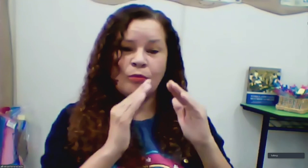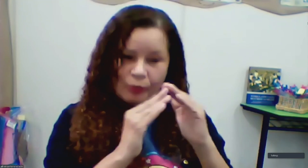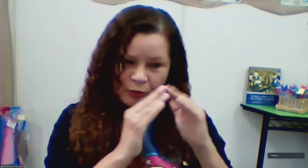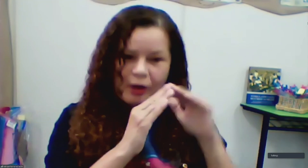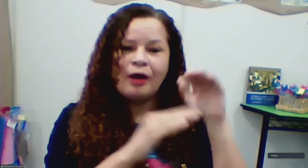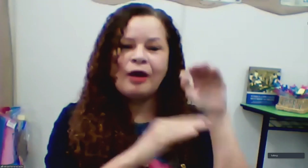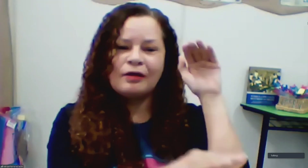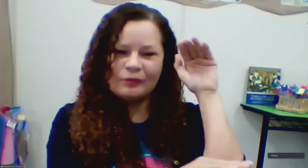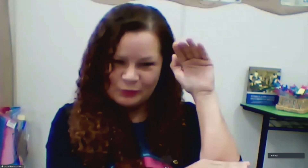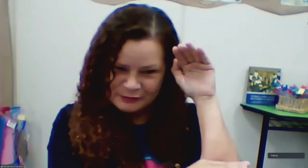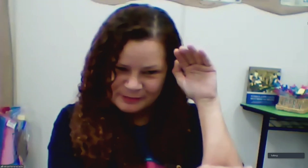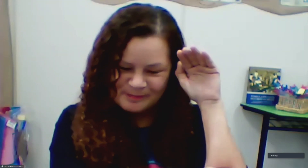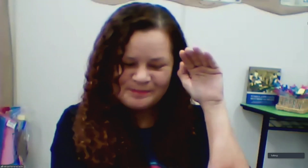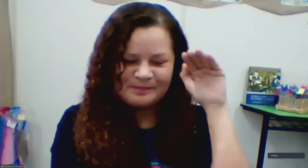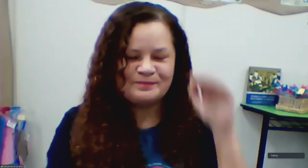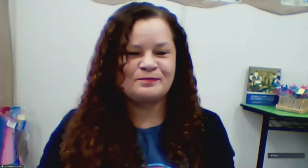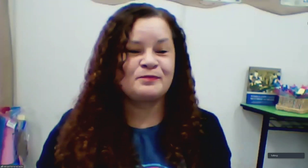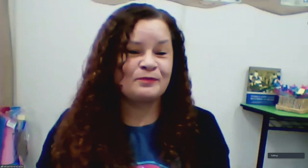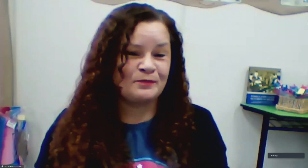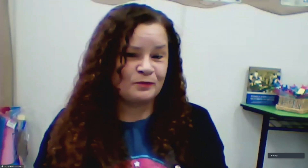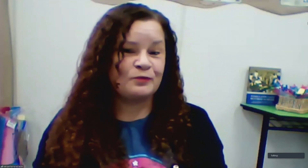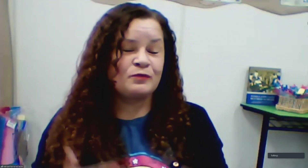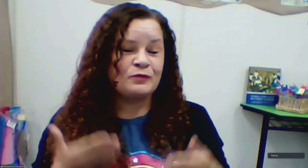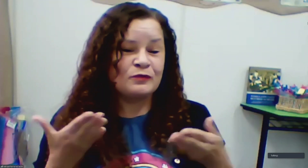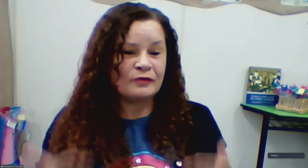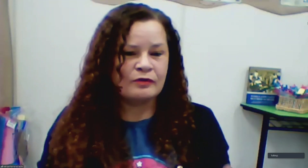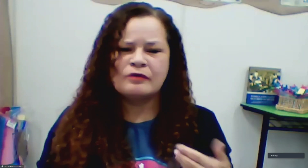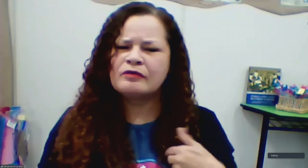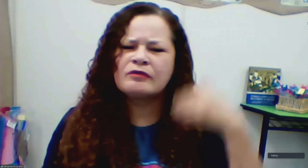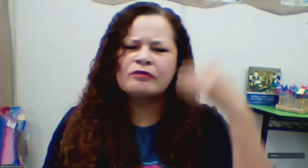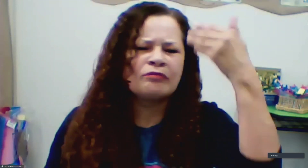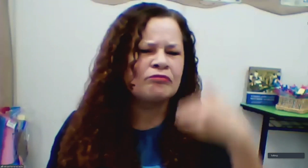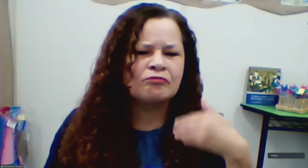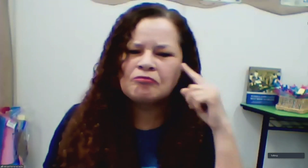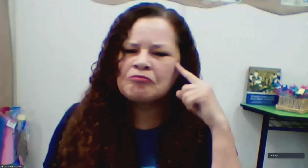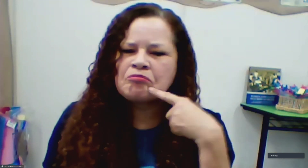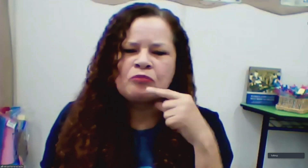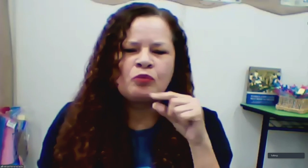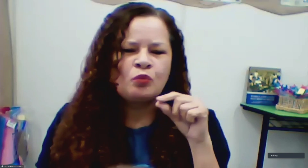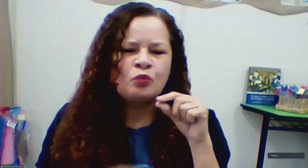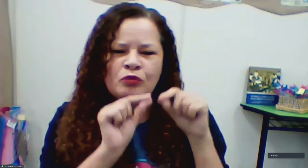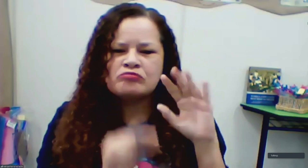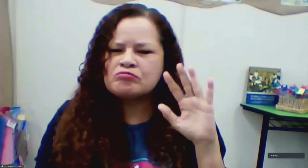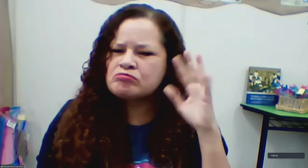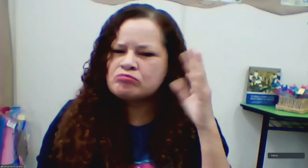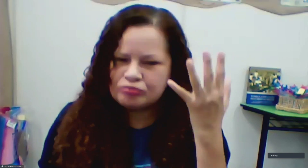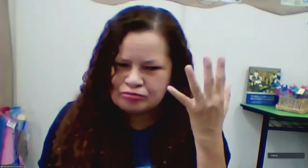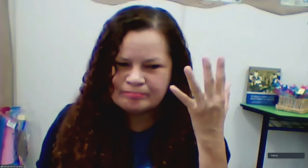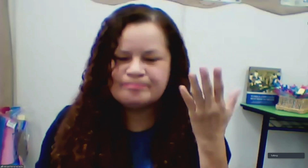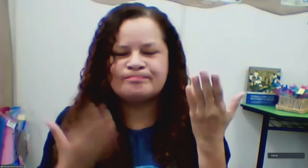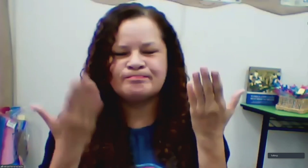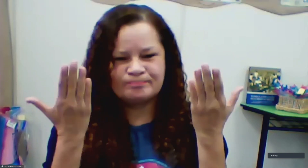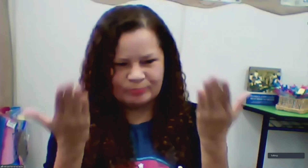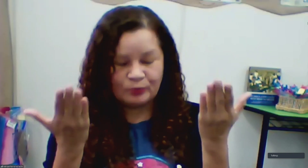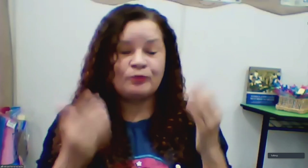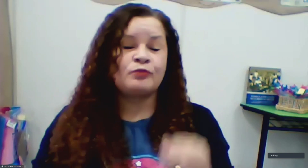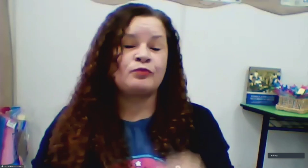Então eu vou explicar um pouco para vocês da questão da surdez, de ser surda. Eu nasci